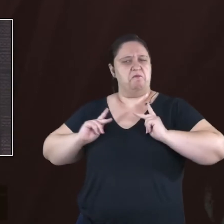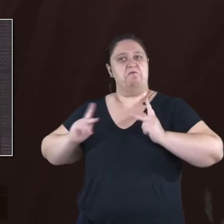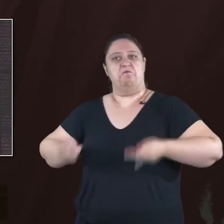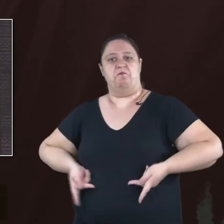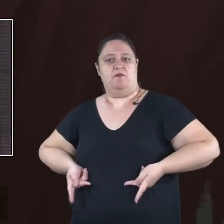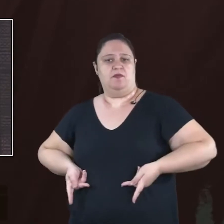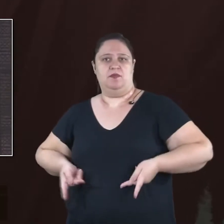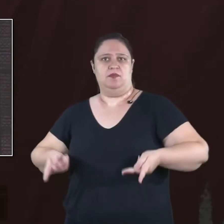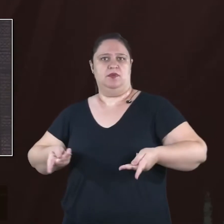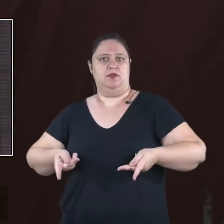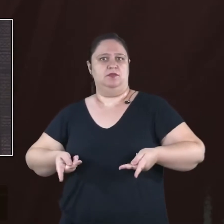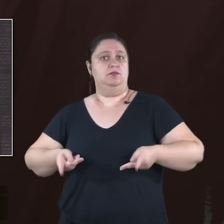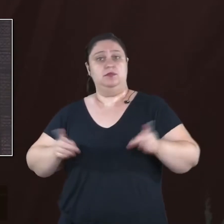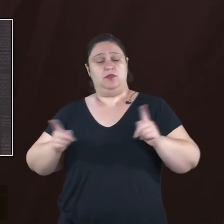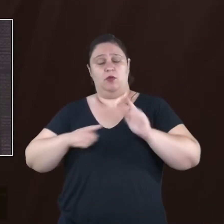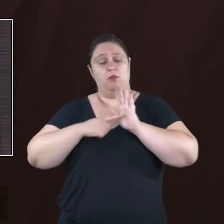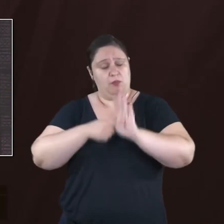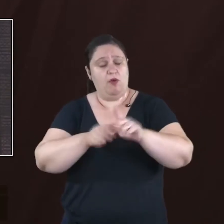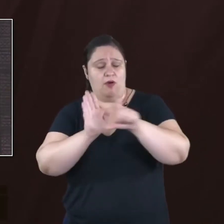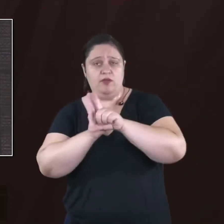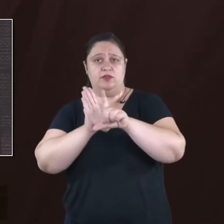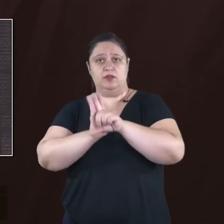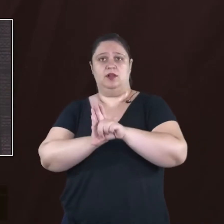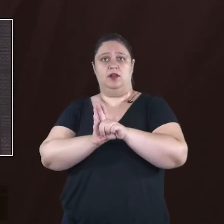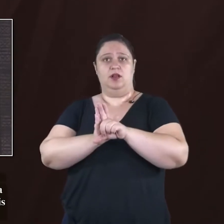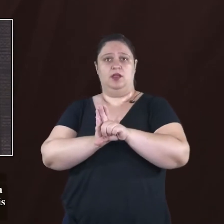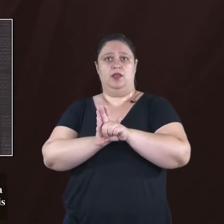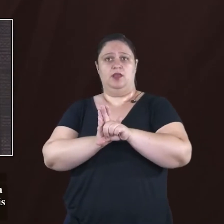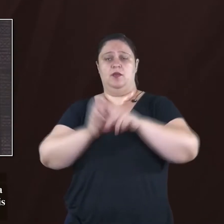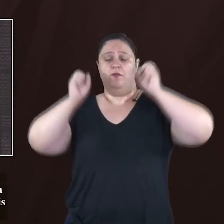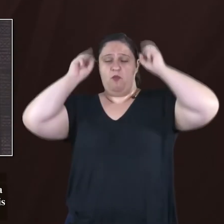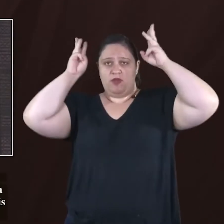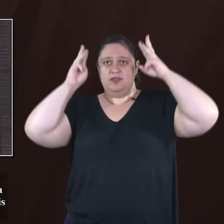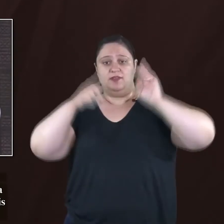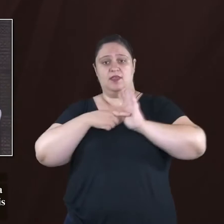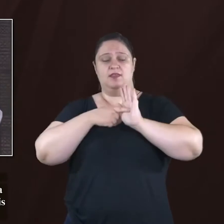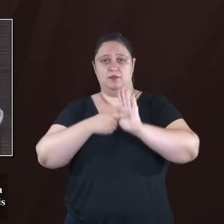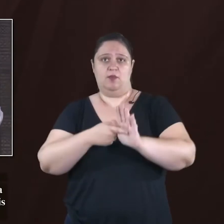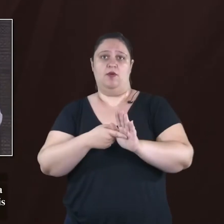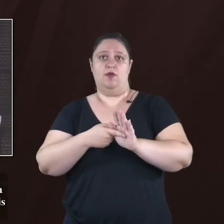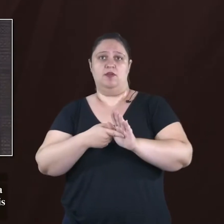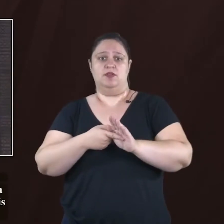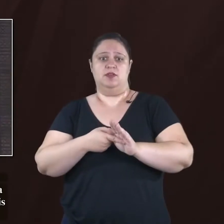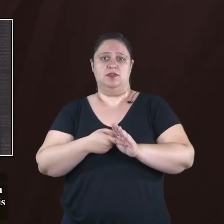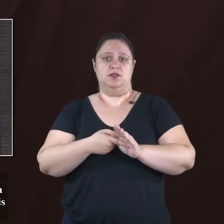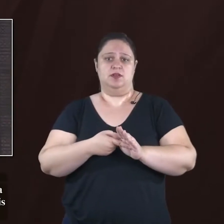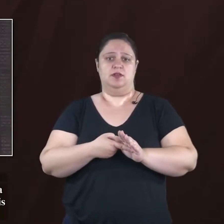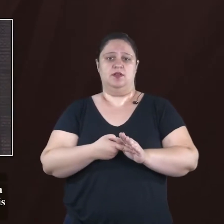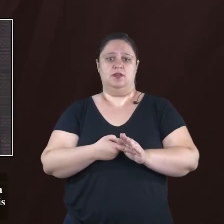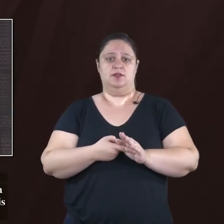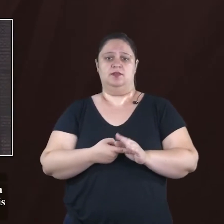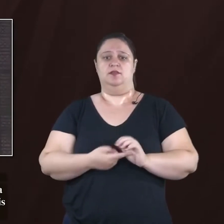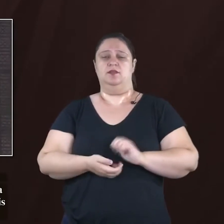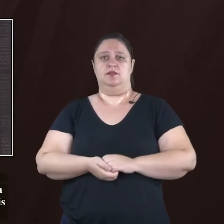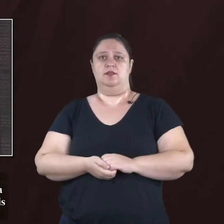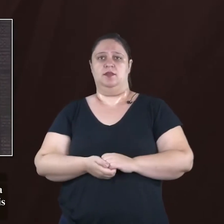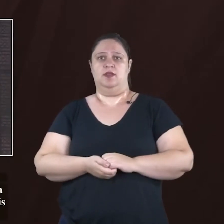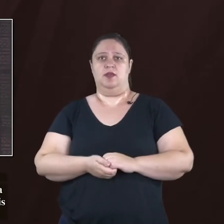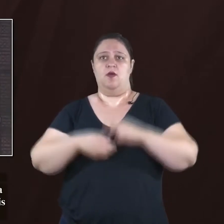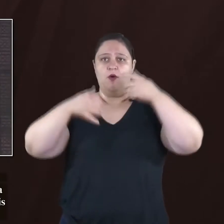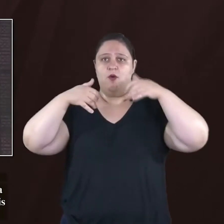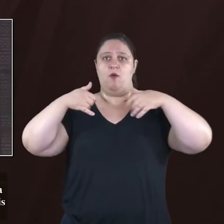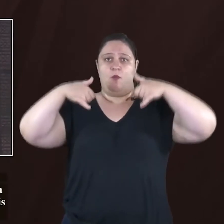não o diz também a lei? Porque na lei de Moisés está escrito: não atarás a boca ao boi